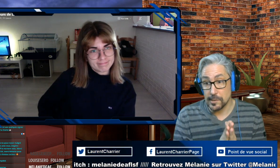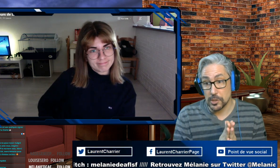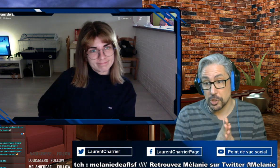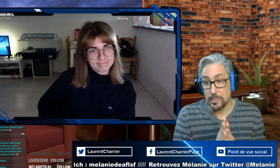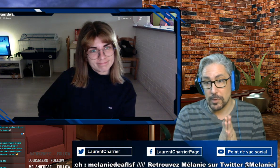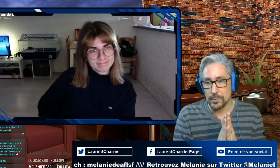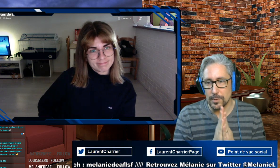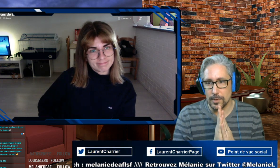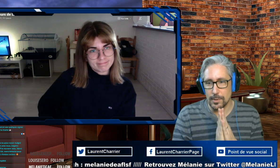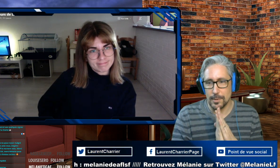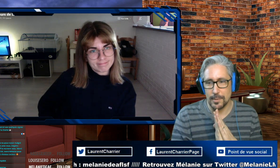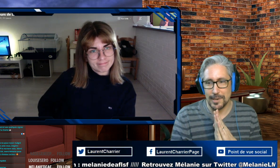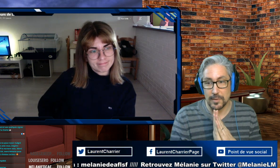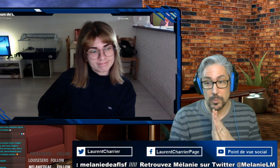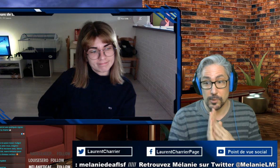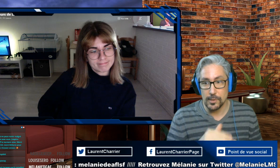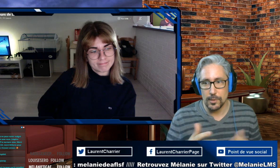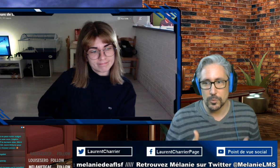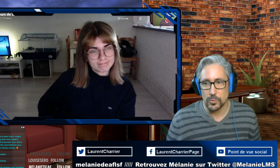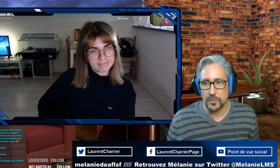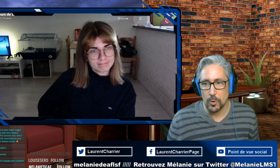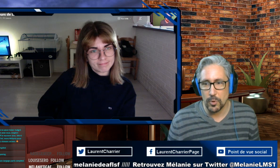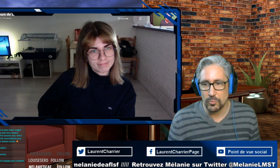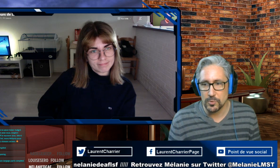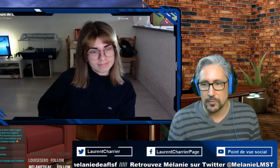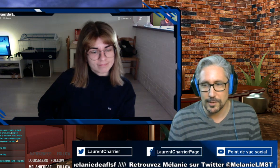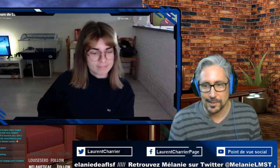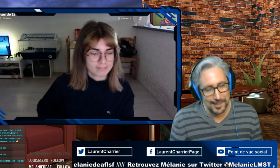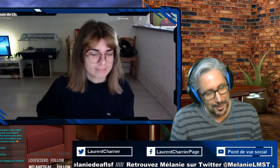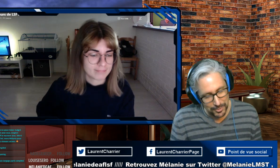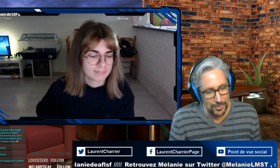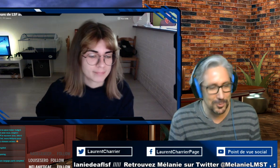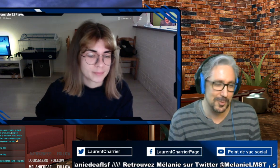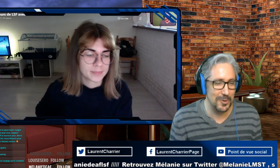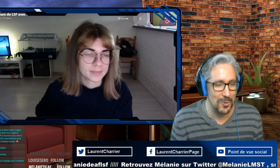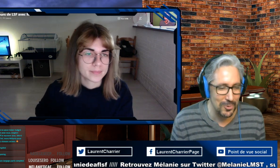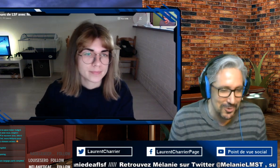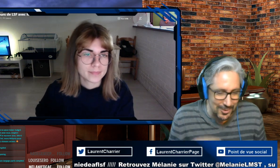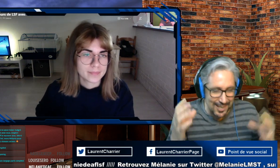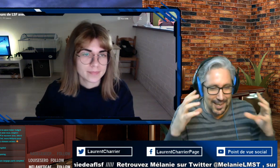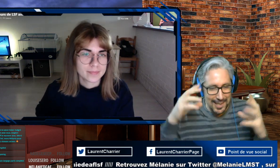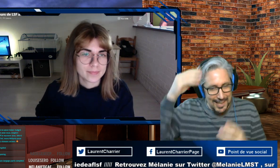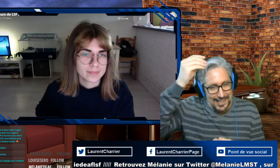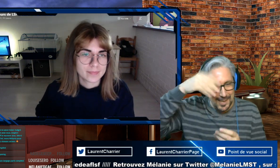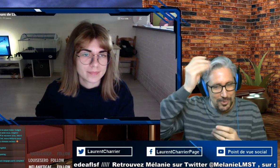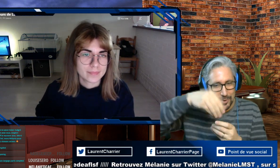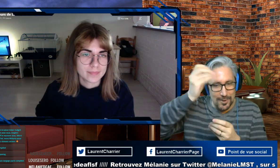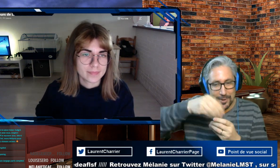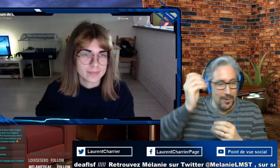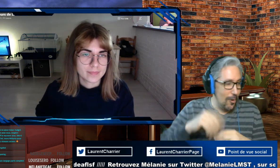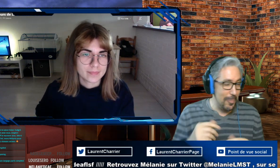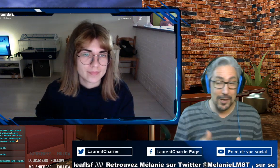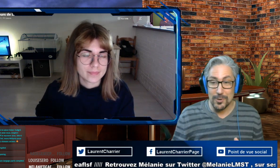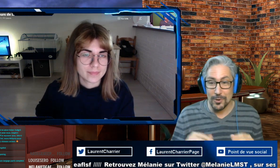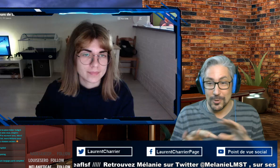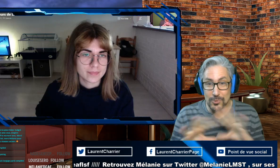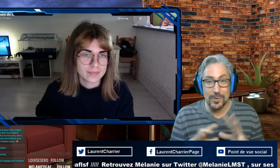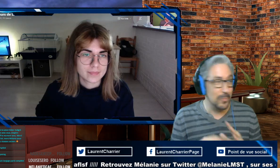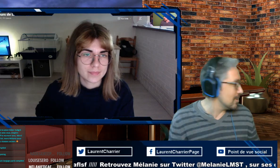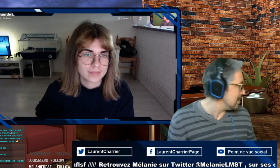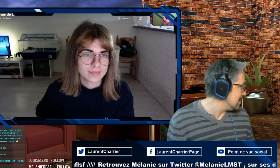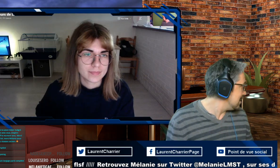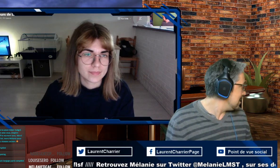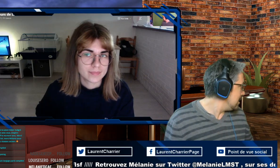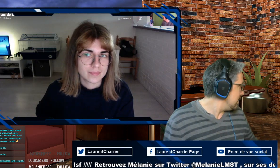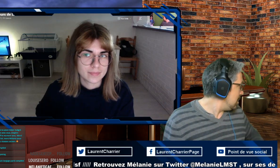Oui, ça changeait pas longtemps, Malkavian. Moi aussi, je me suis fait reprendre plusieurs fois. C'est un peu relou de se faire reprendre quand tu apprends en par cœur tous